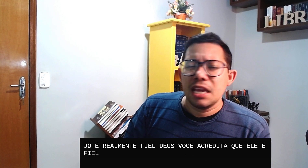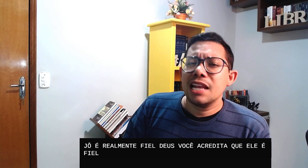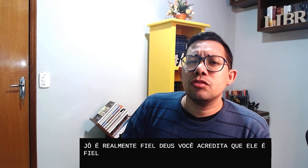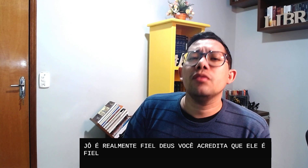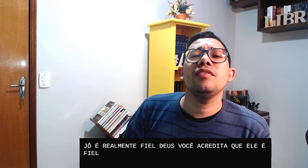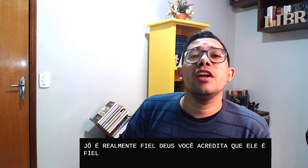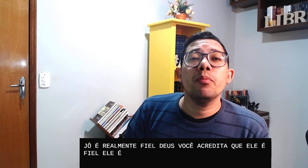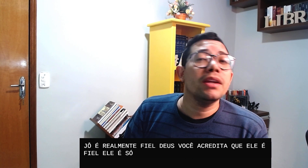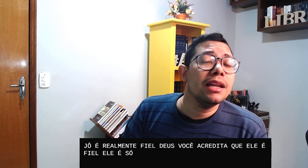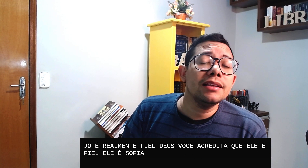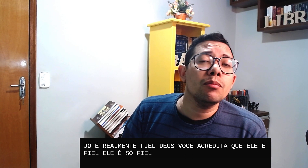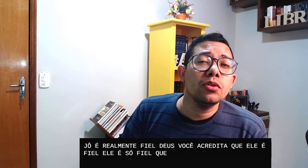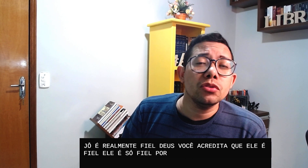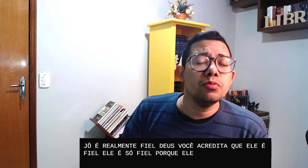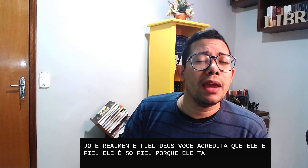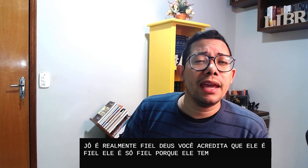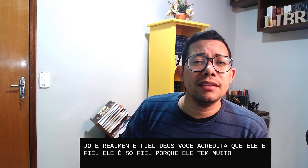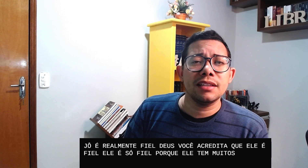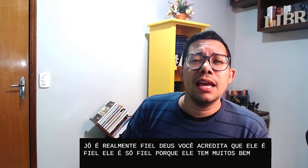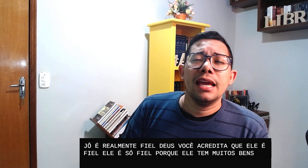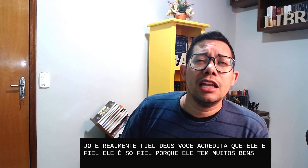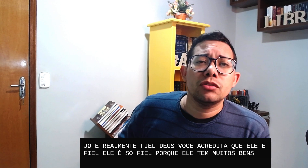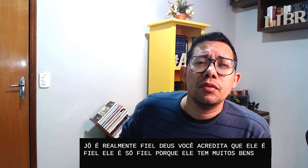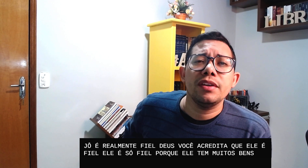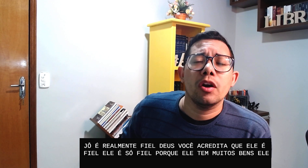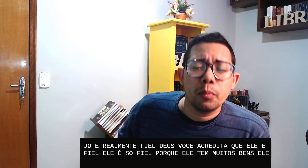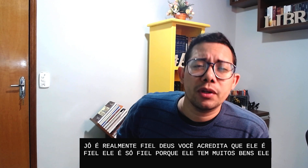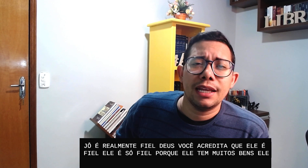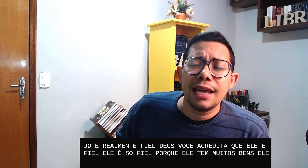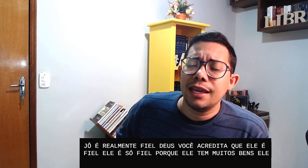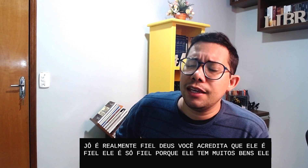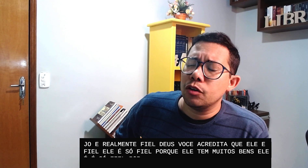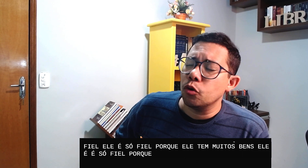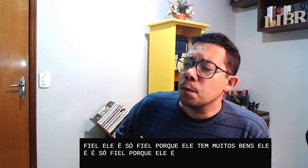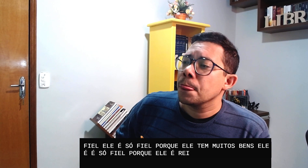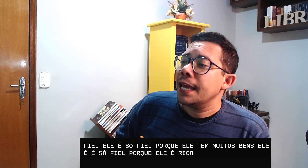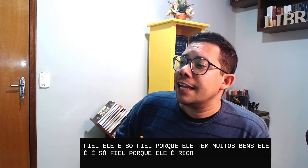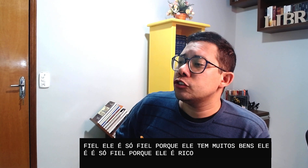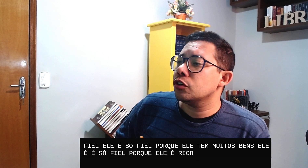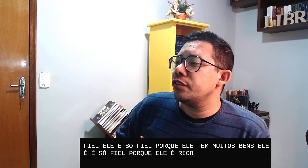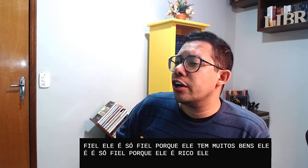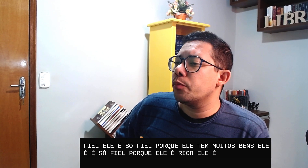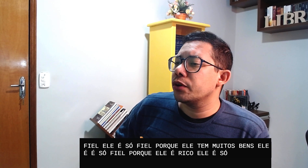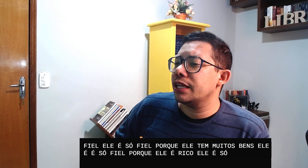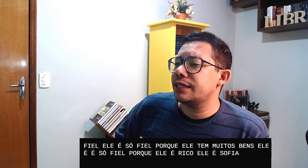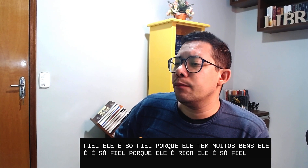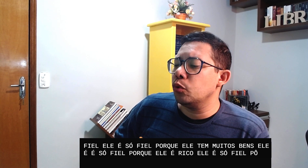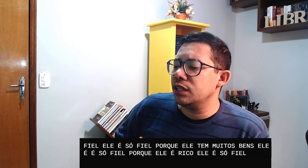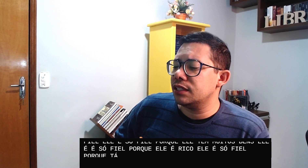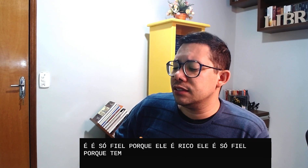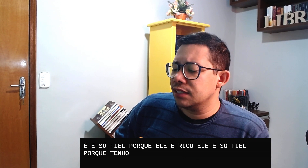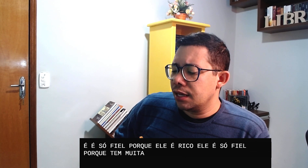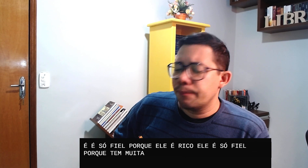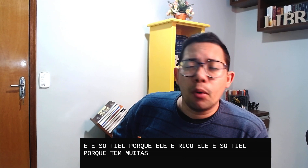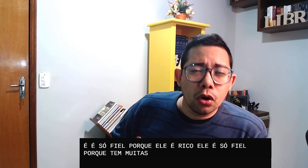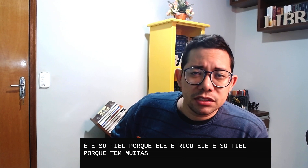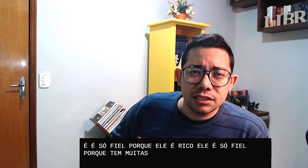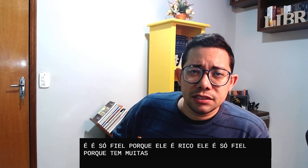é só fiel porque ele tem muitos bens, ele é só fiel porque ele é rico, ele é só fiel porque tem muitas posses,